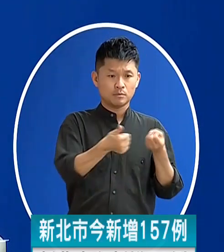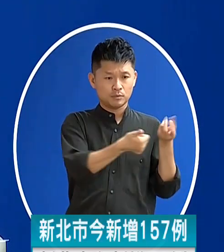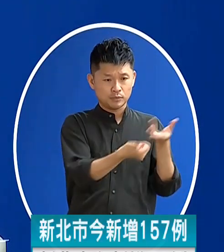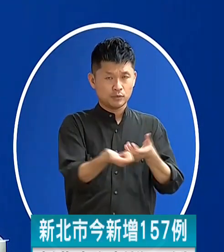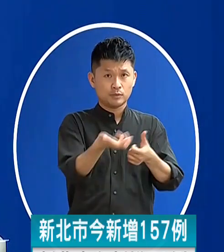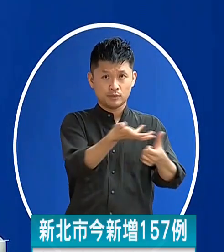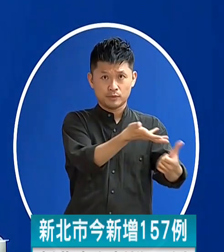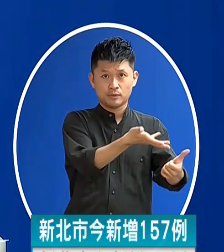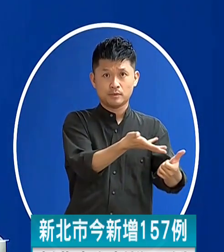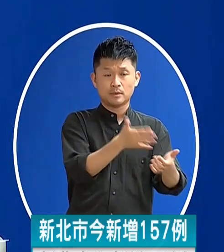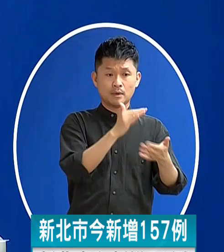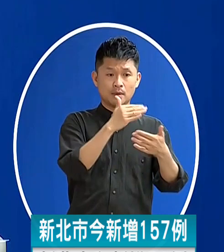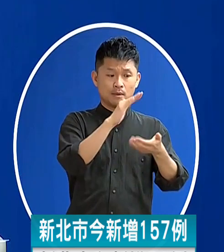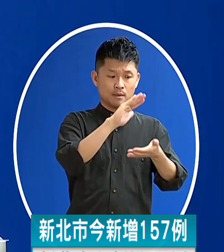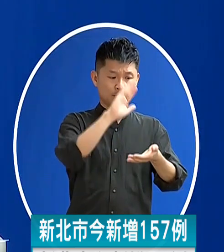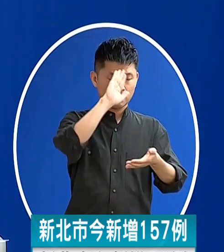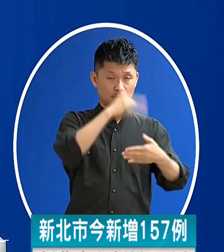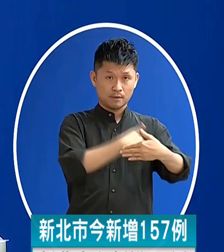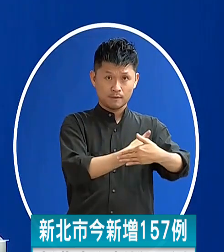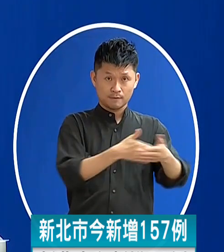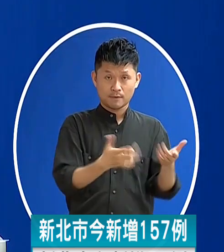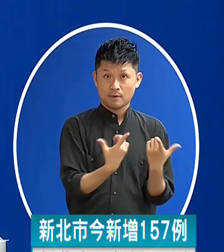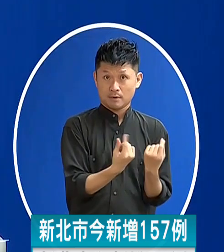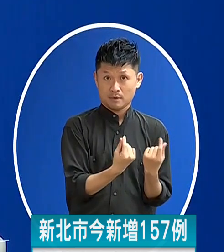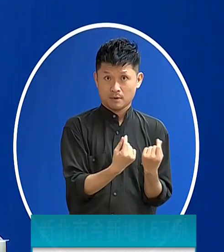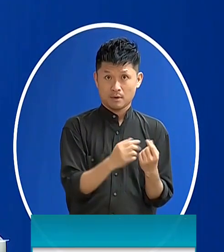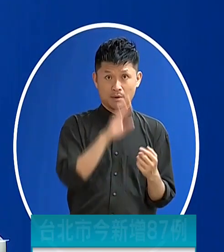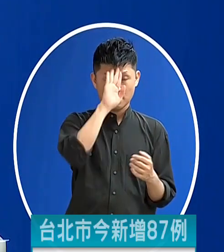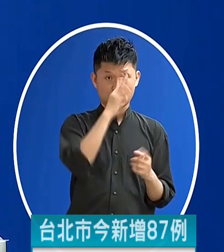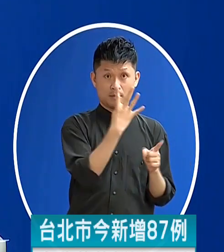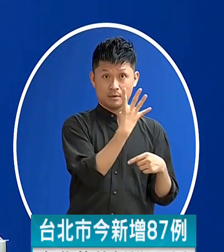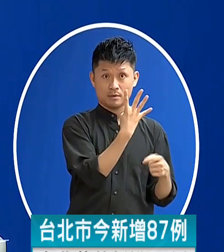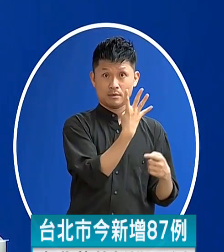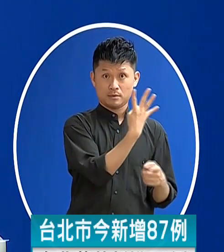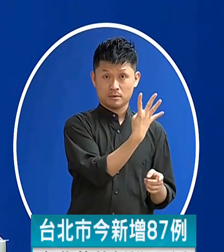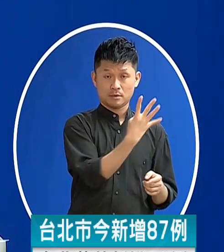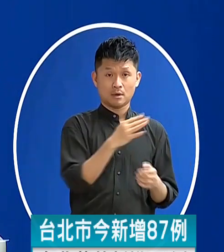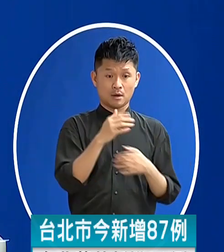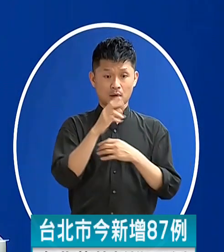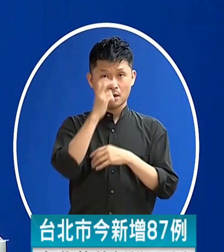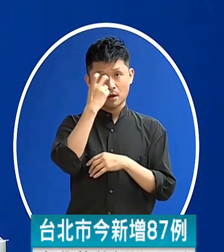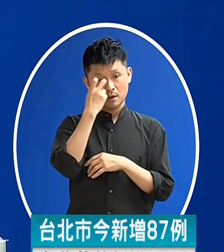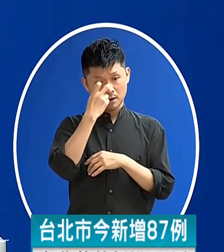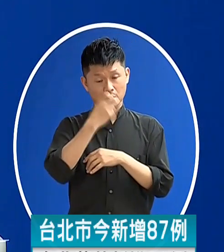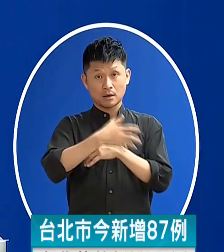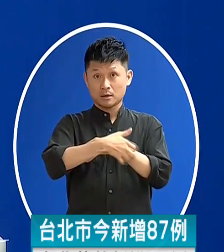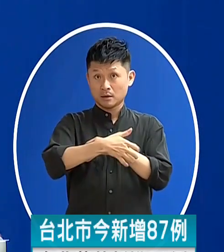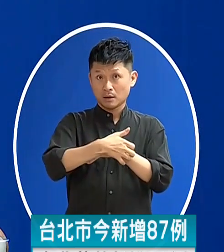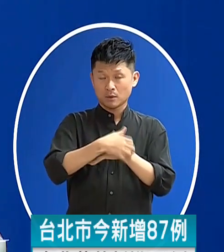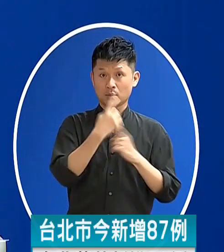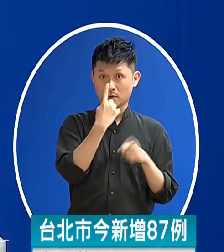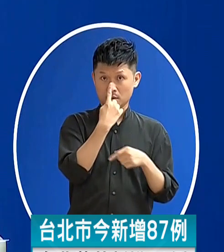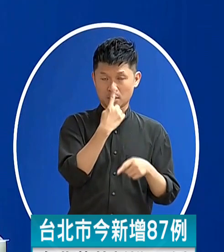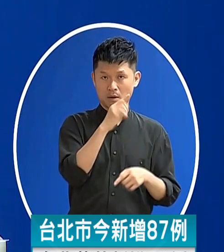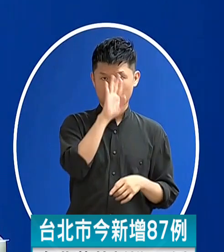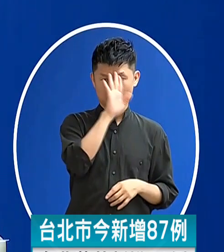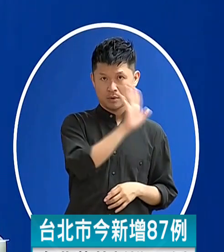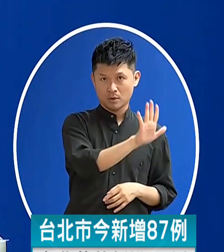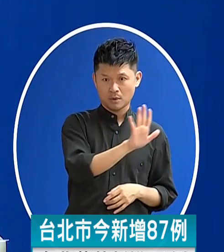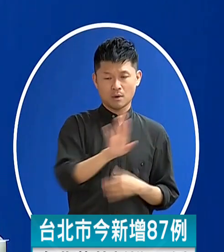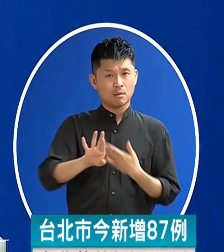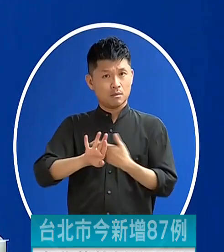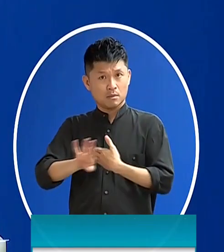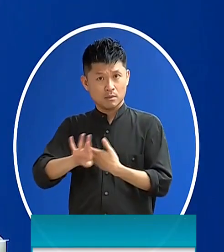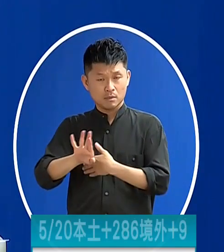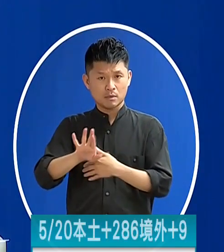确诊的情形，也因此呢研判呢这一起也是属于这个院内感染的事件。另外呢，在今天也新增了一例的死亡个